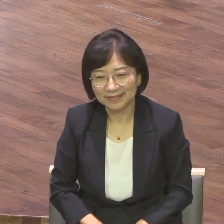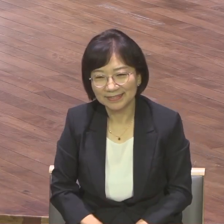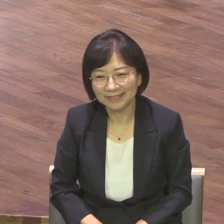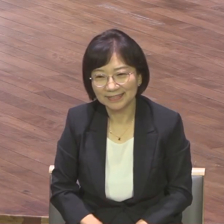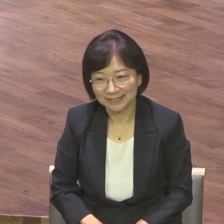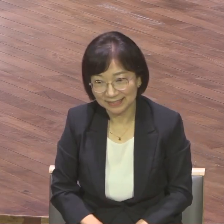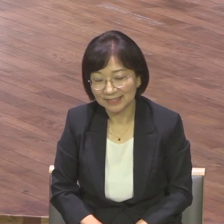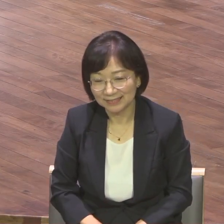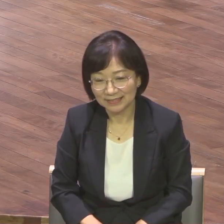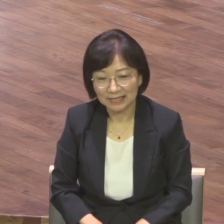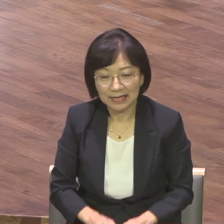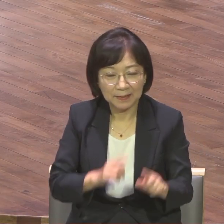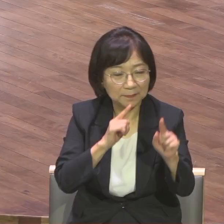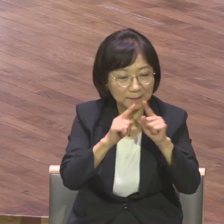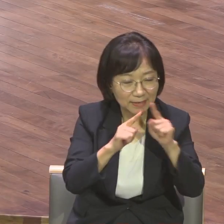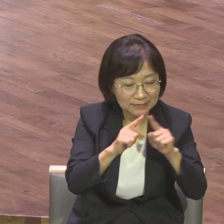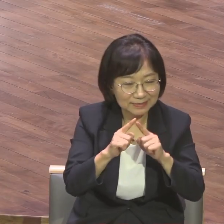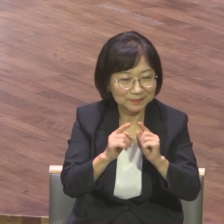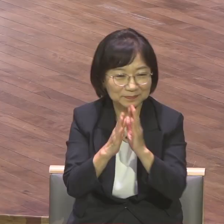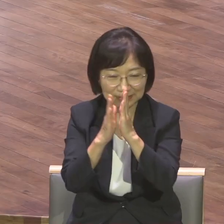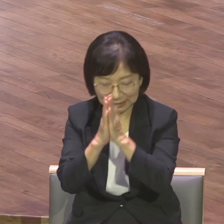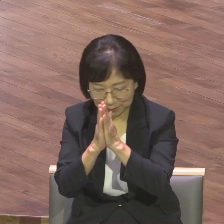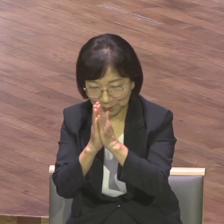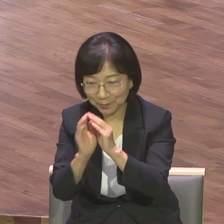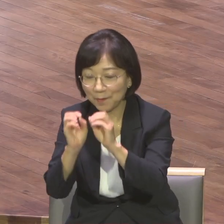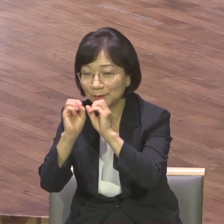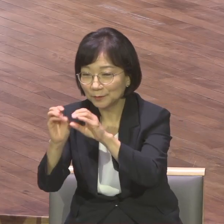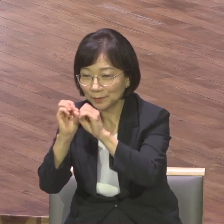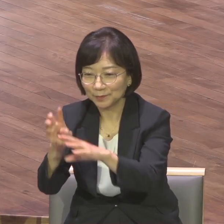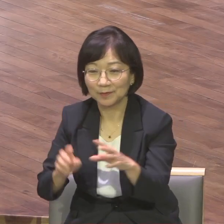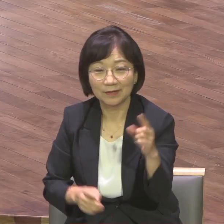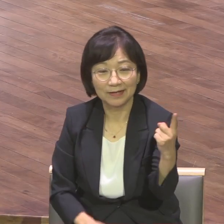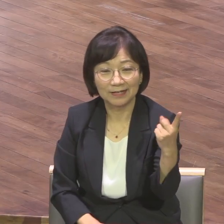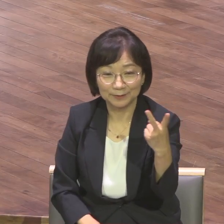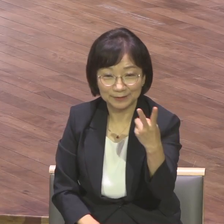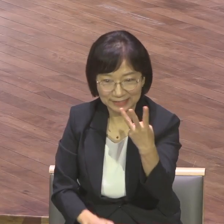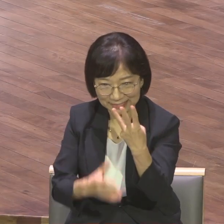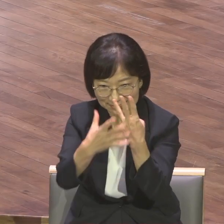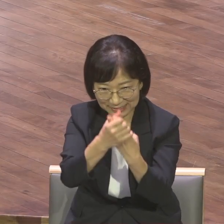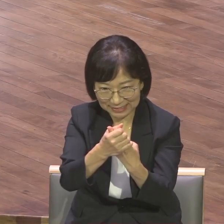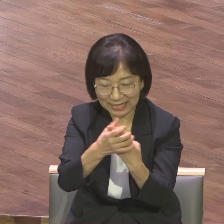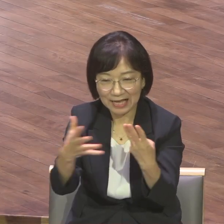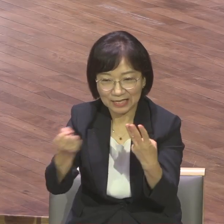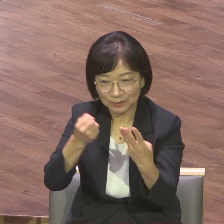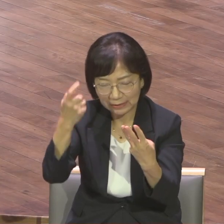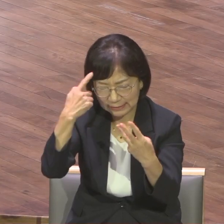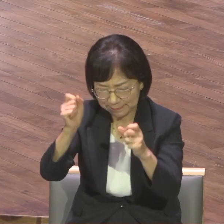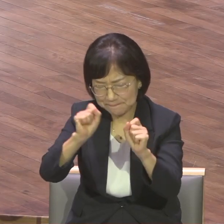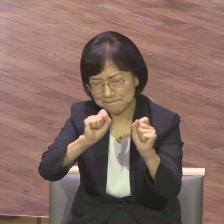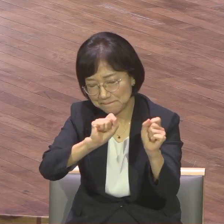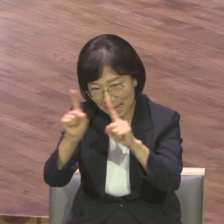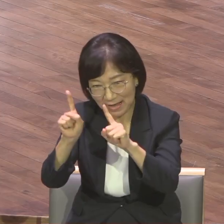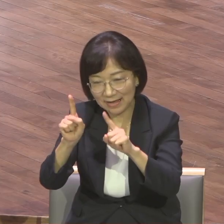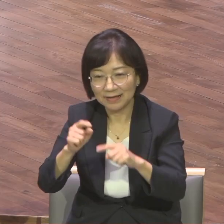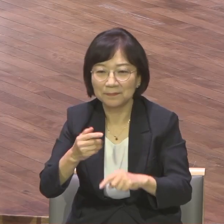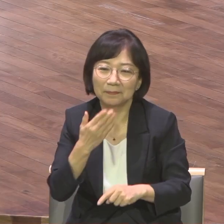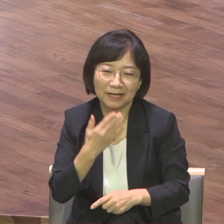자, 이 세 가지 마지막 때에 깨어 최고의 응답받는 성경적